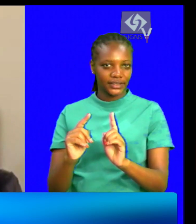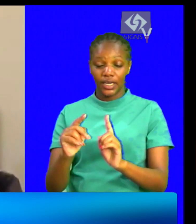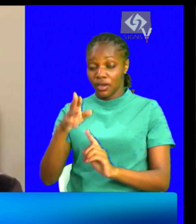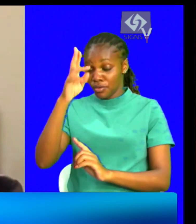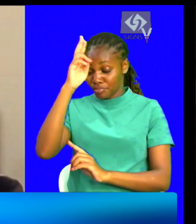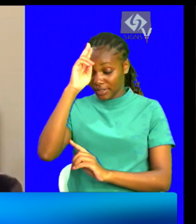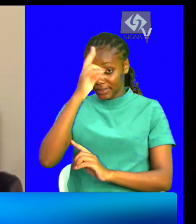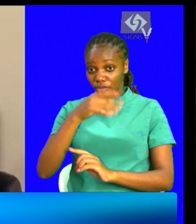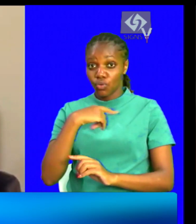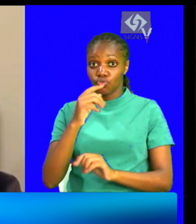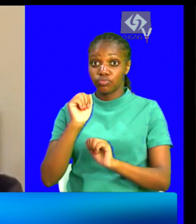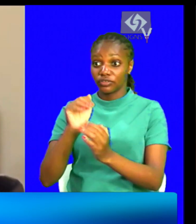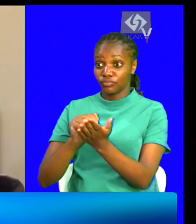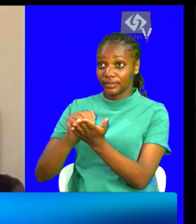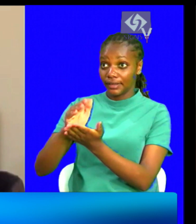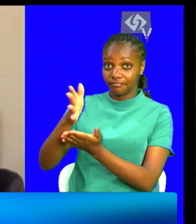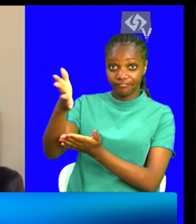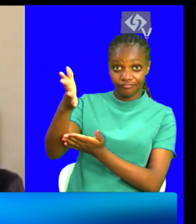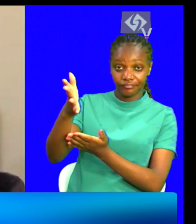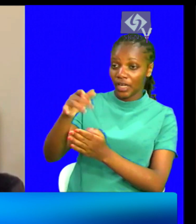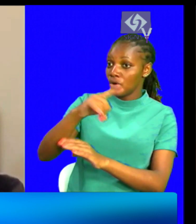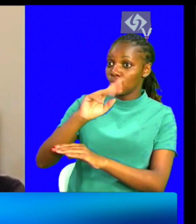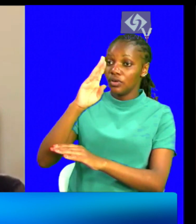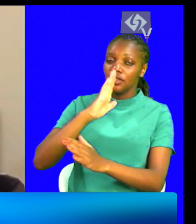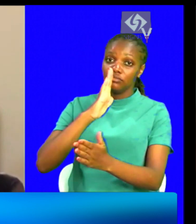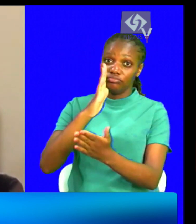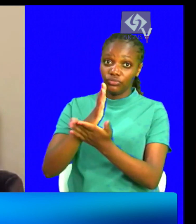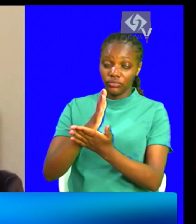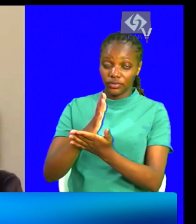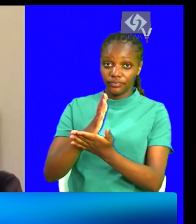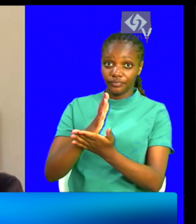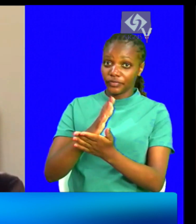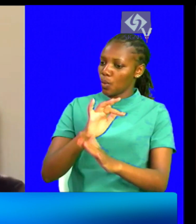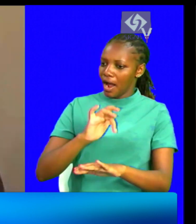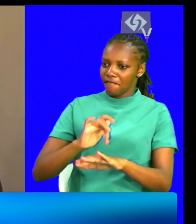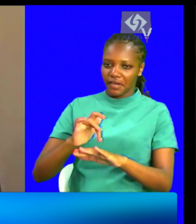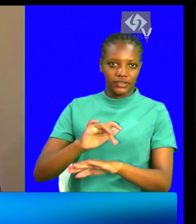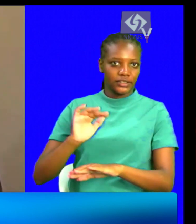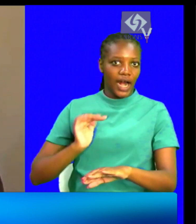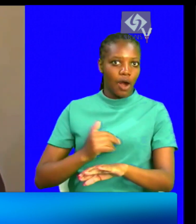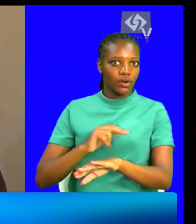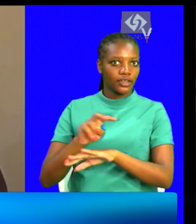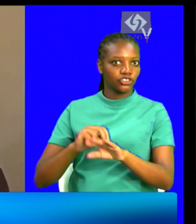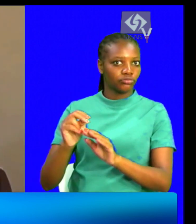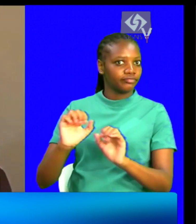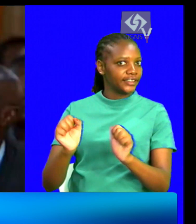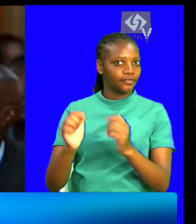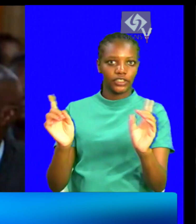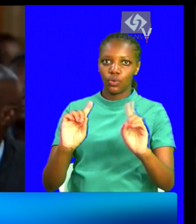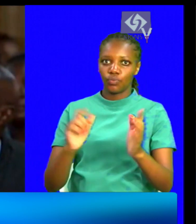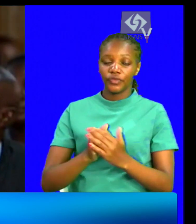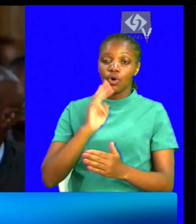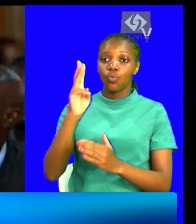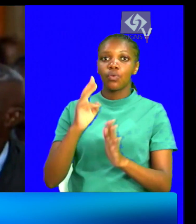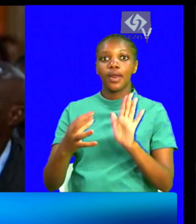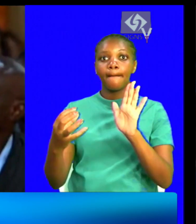lakini wale polisi ambao tutapeleka tutahakikisha kwamba hatutahujumu usalama wetu wa taifa.